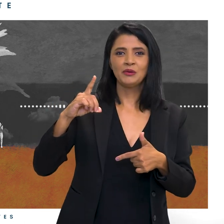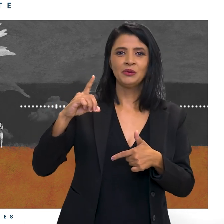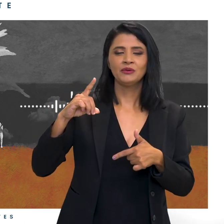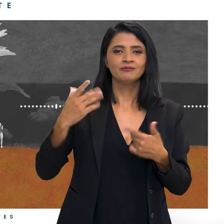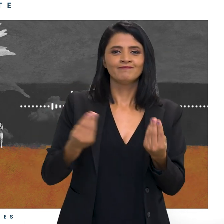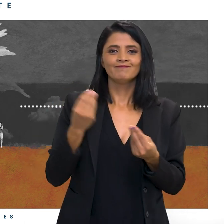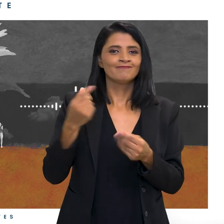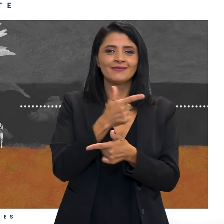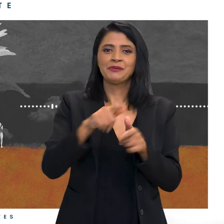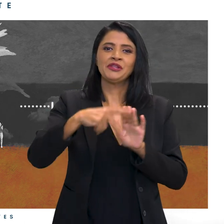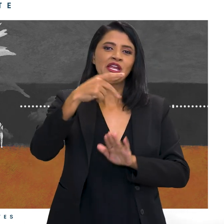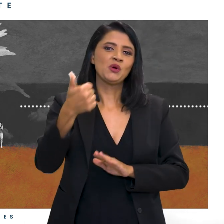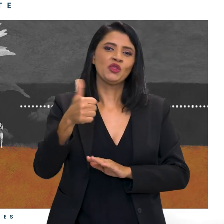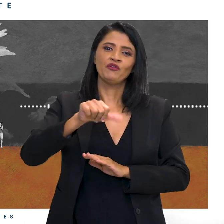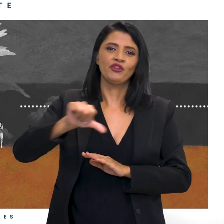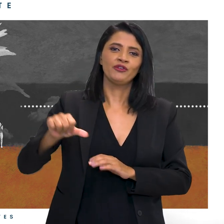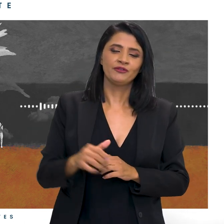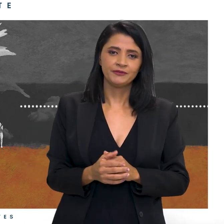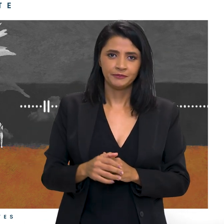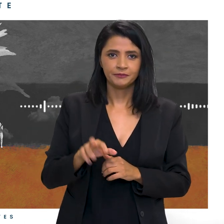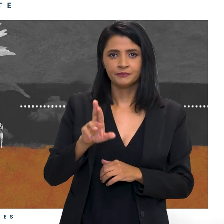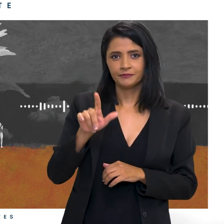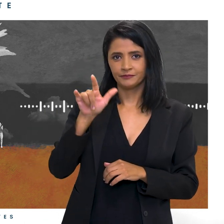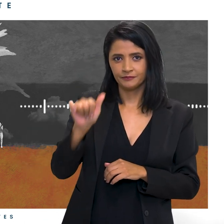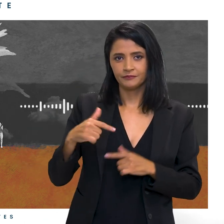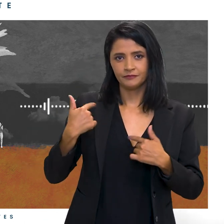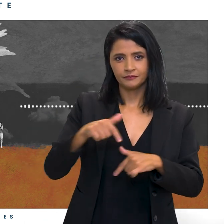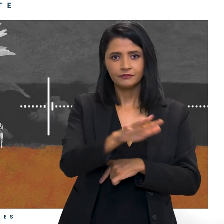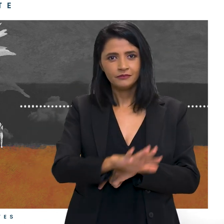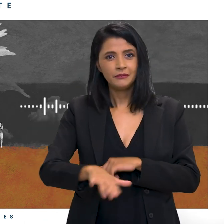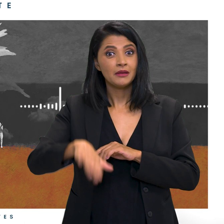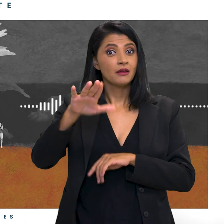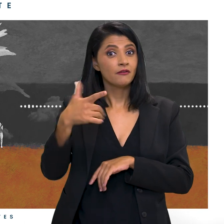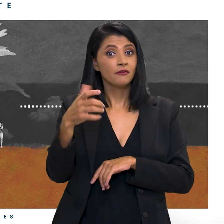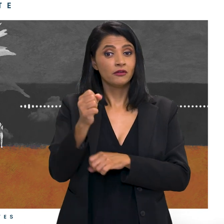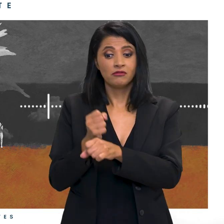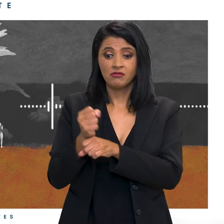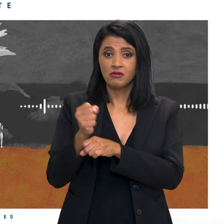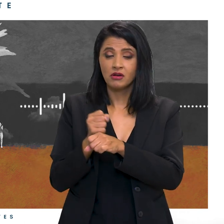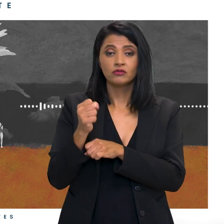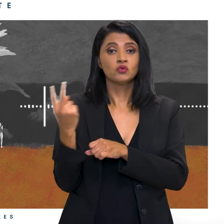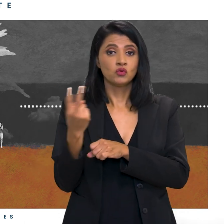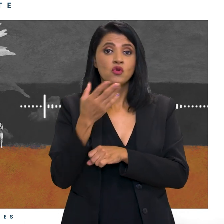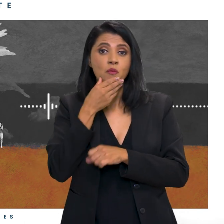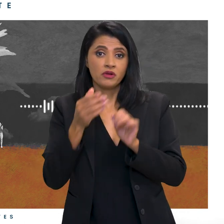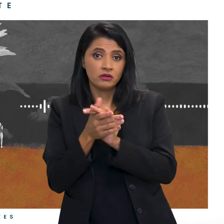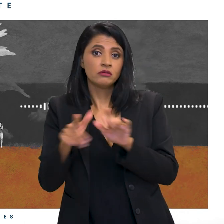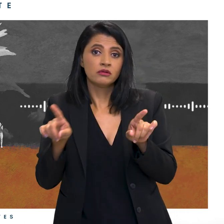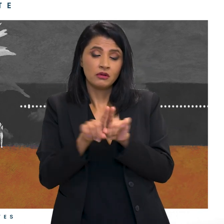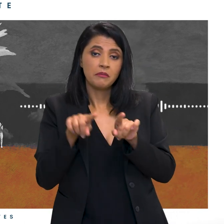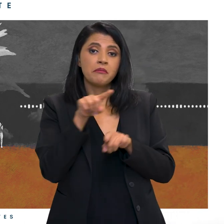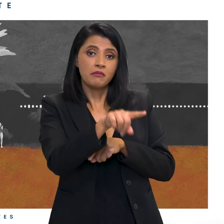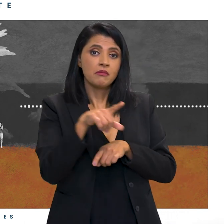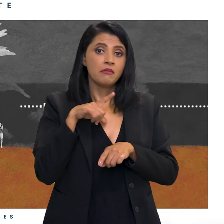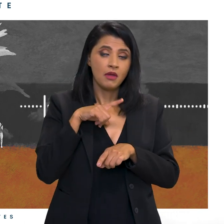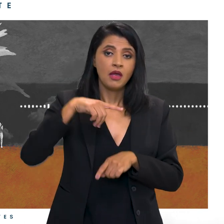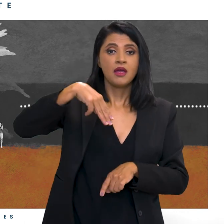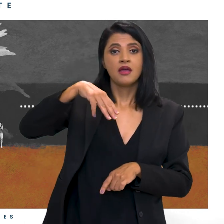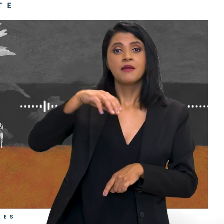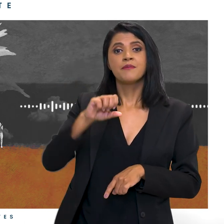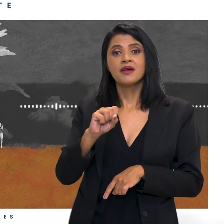aquilo que a gente não tem enquanto portaria 199. Regina atua na área há mais de 20 anos. Ela e o marido inicialmente abraçaram a causa